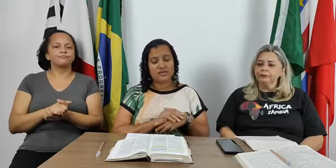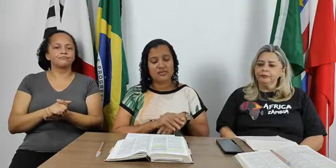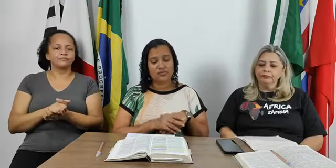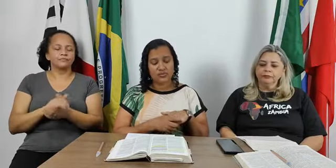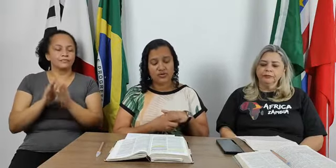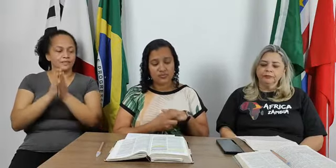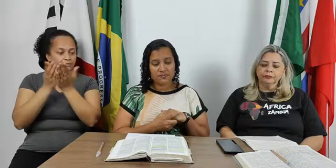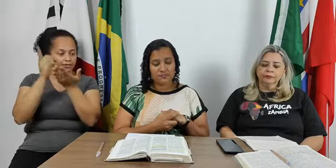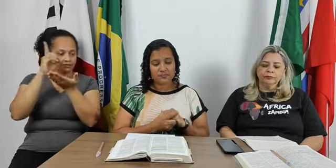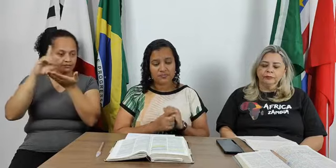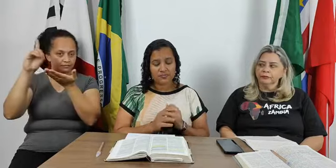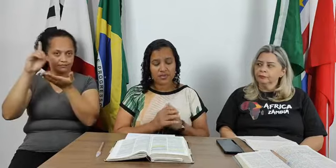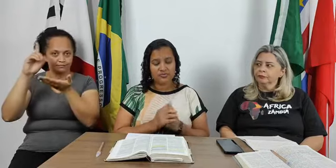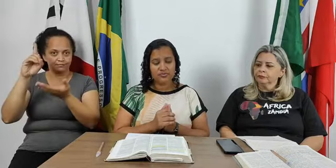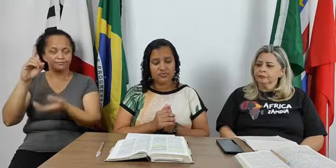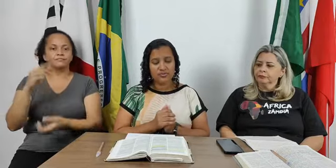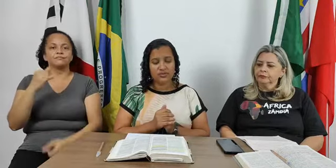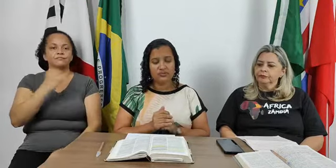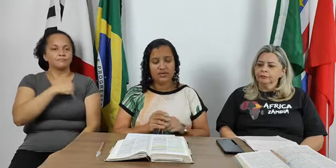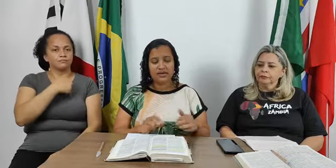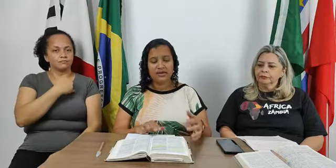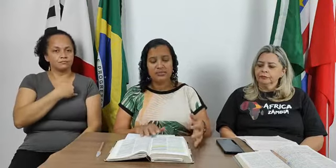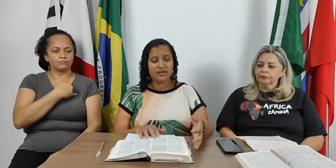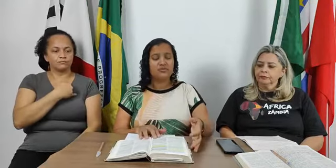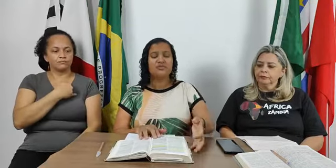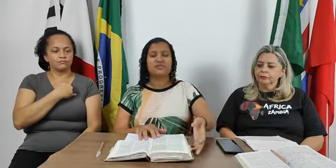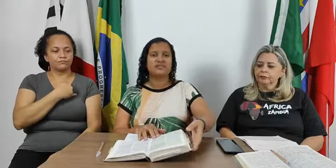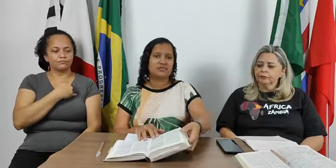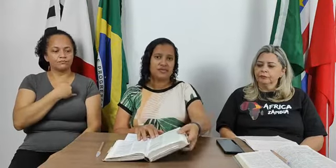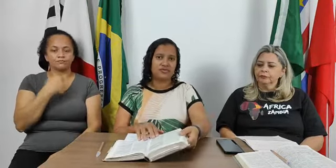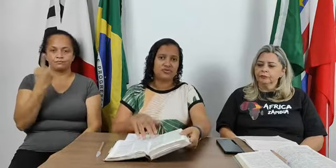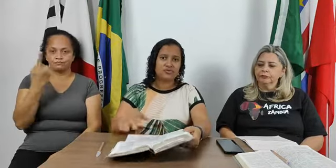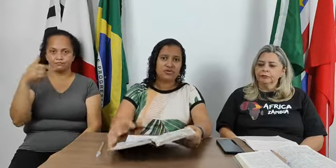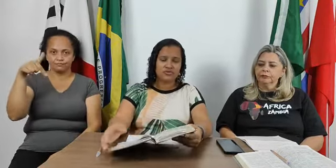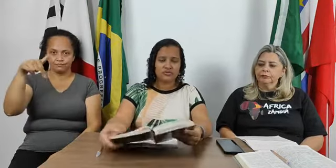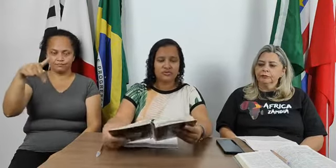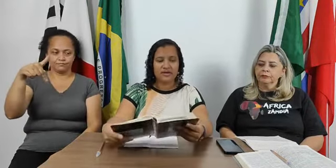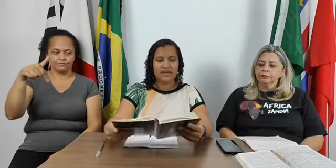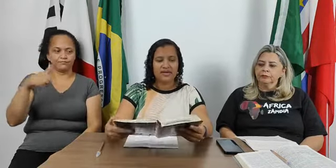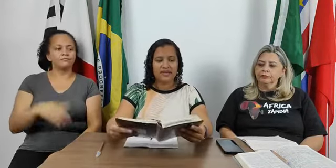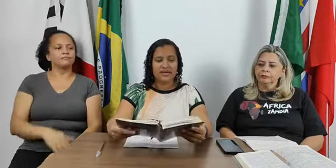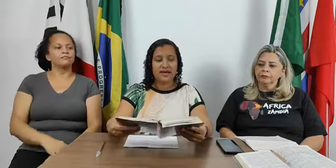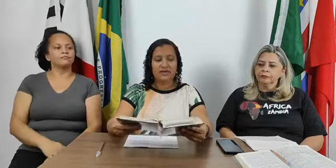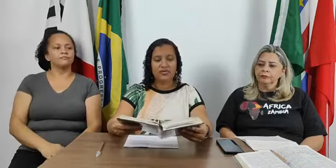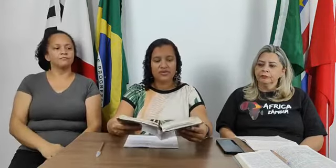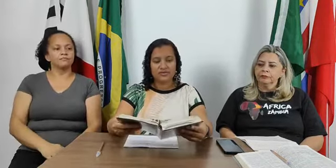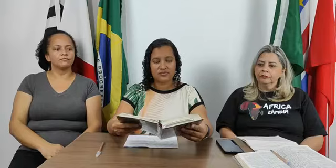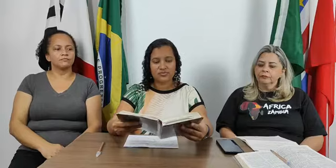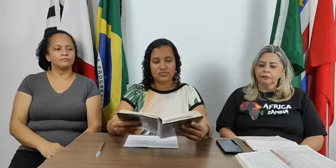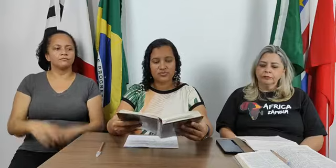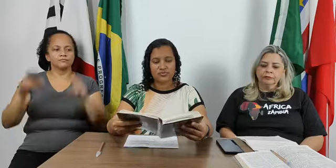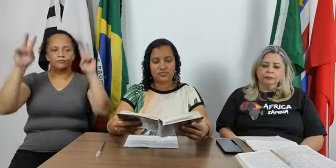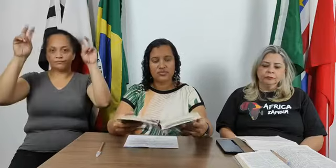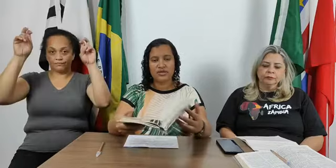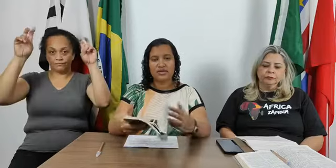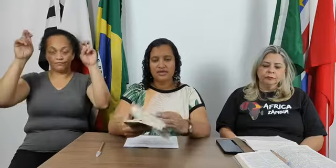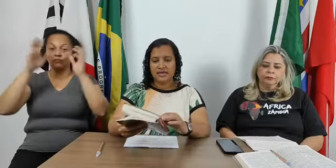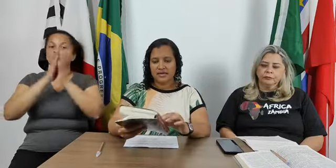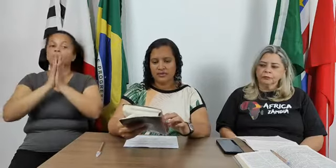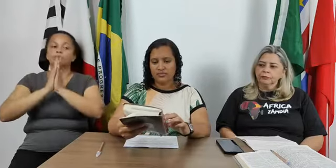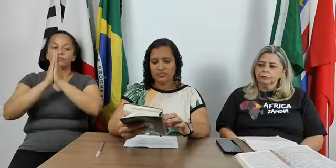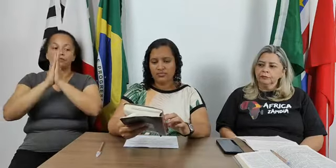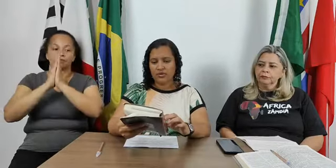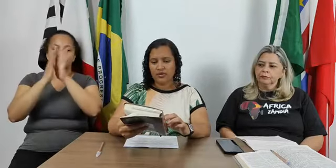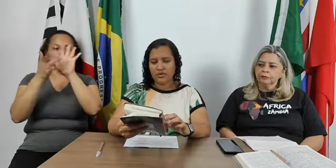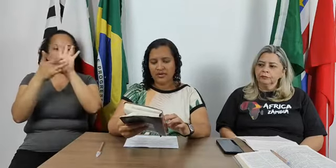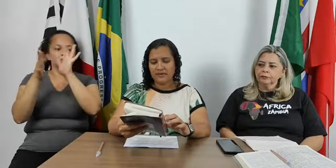está escrita em João, livro de João, capítulo 17. O título é A Oração de Jesus.